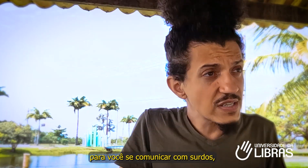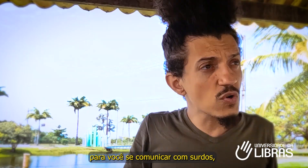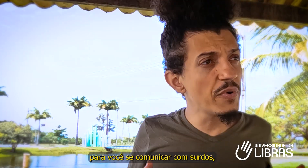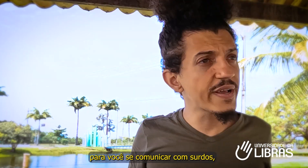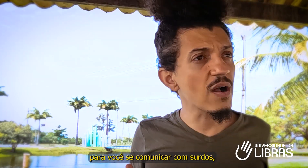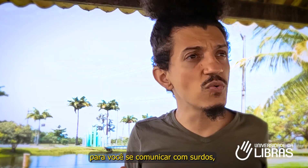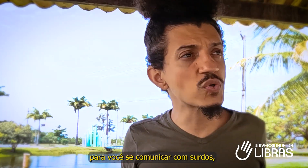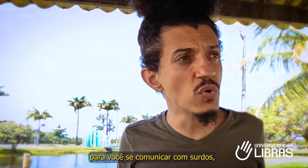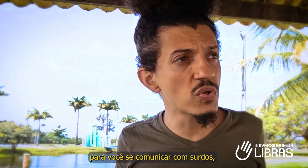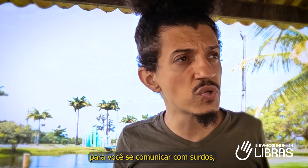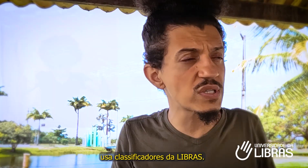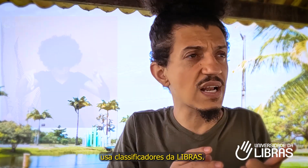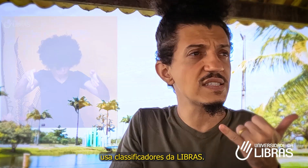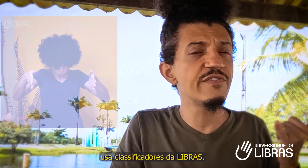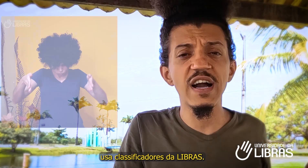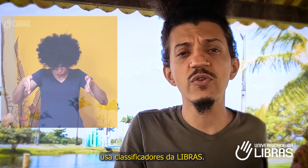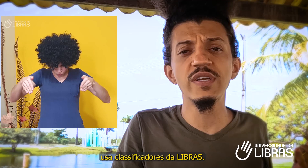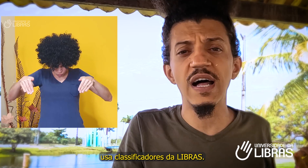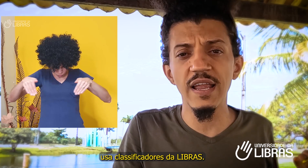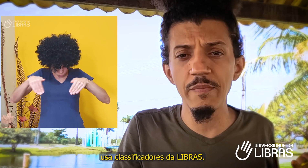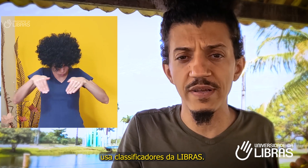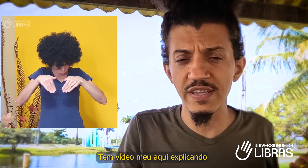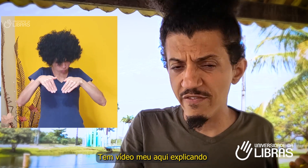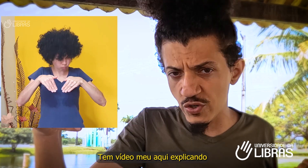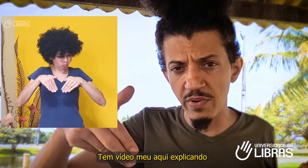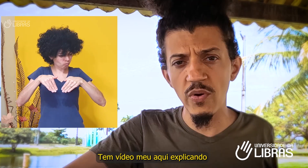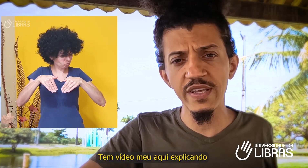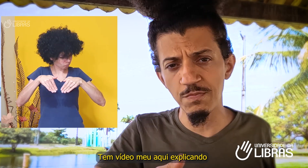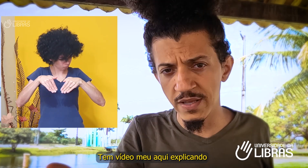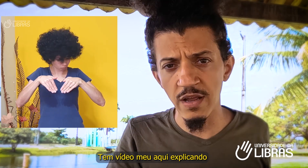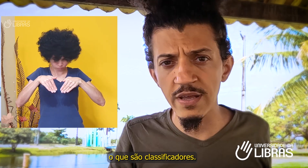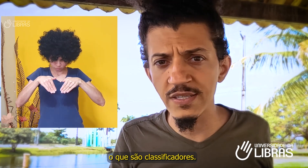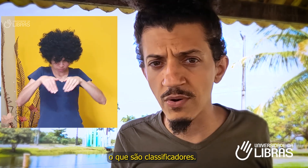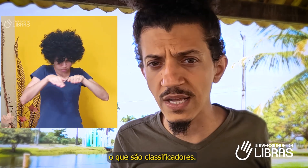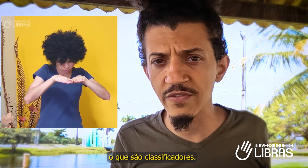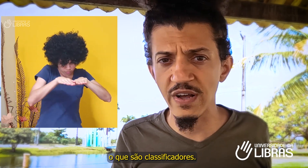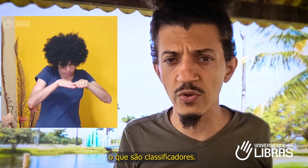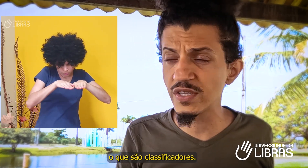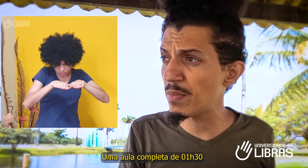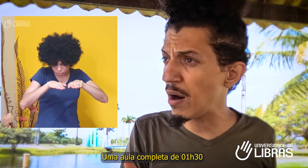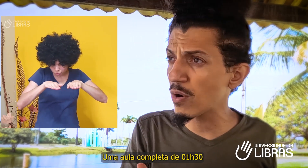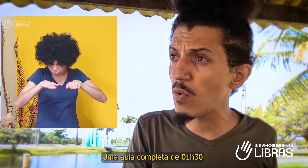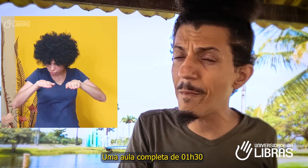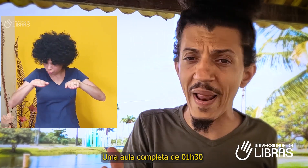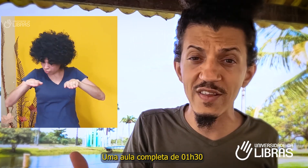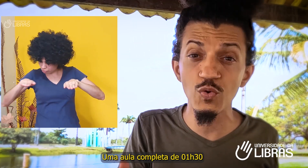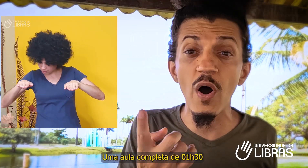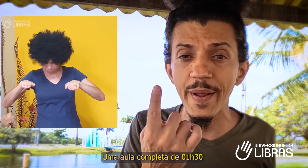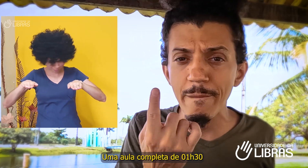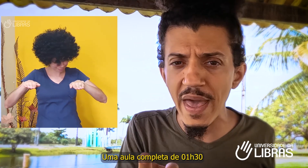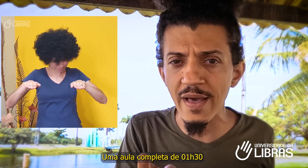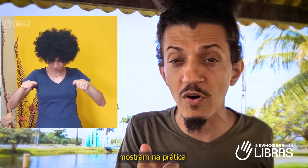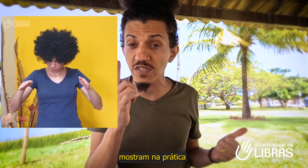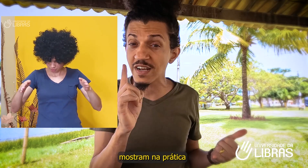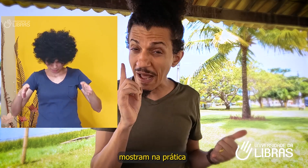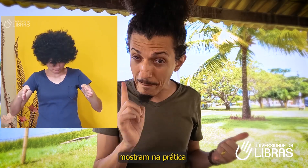se comunicar com surdos, usa classificadores da Libras. Tem vídeo meu aqui explicando o que são classificadores, uma aula completa de 1h30, mostrando na